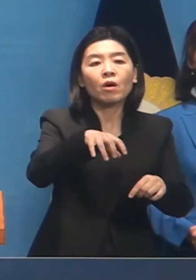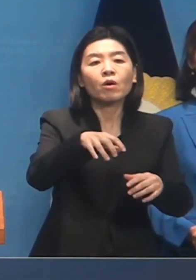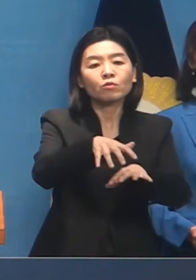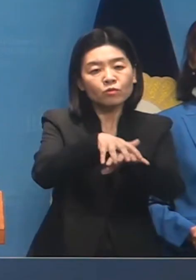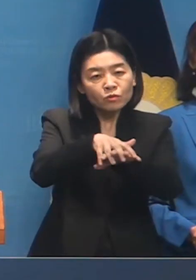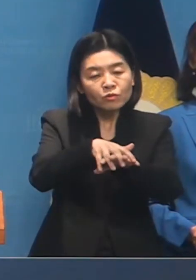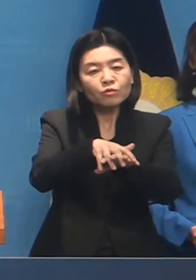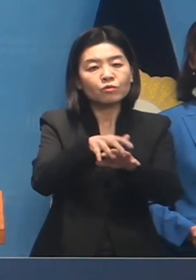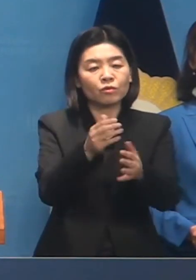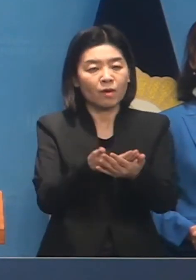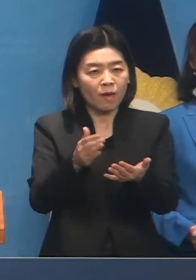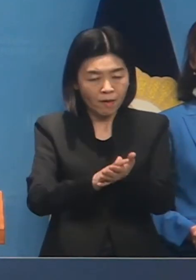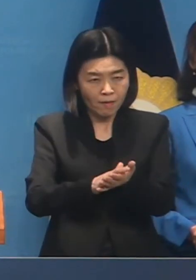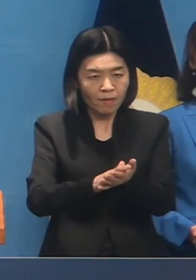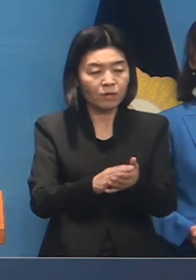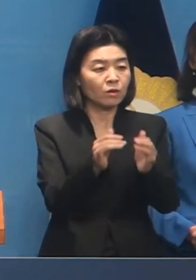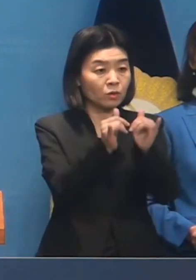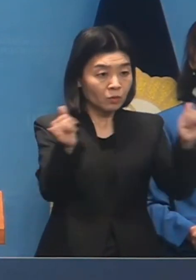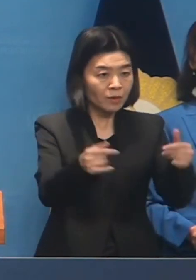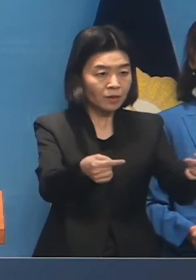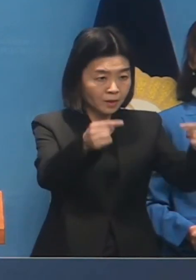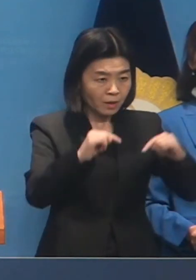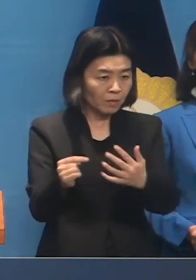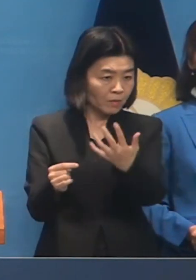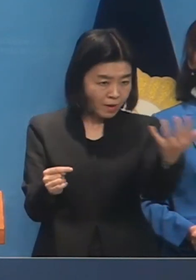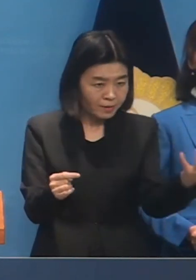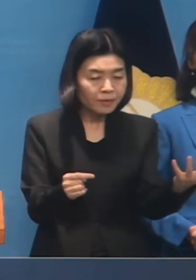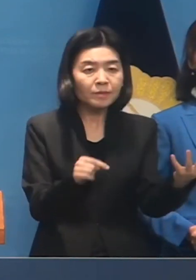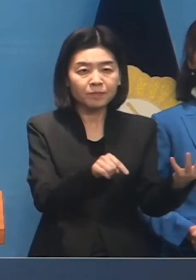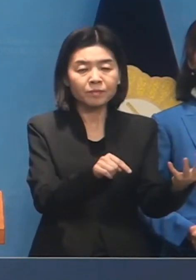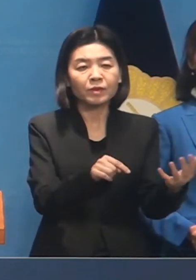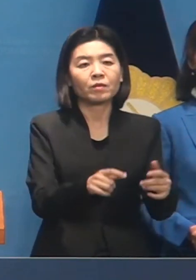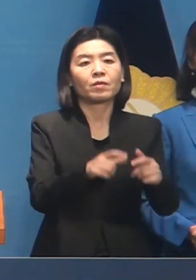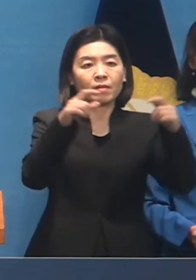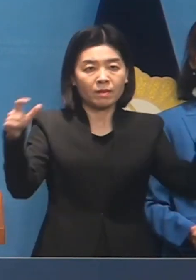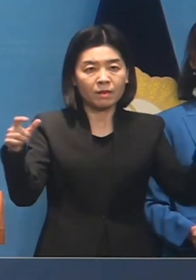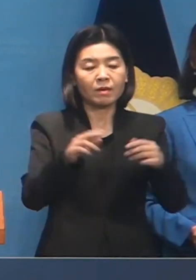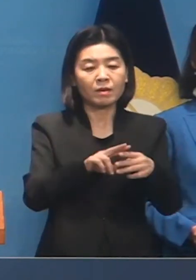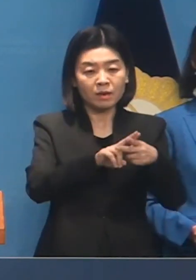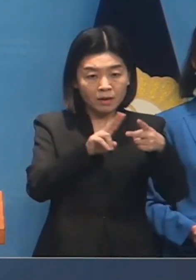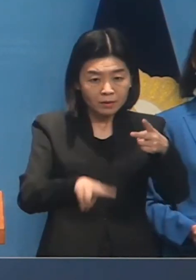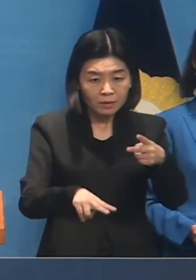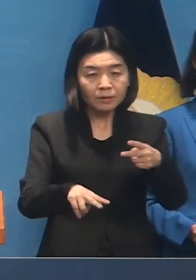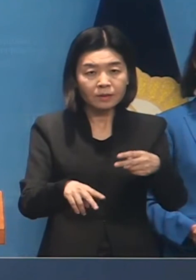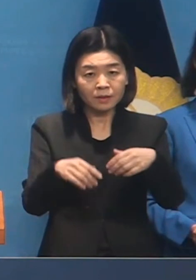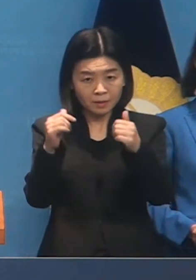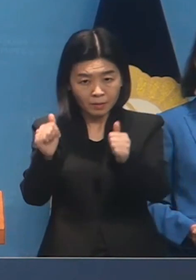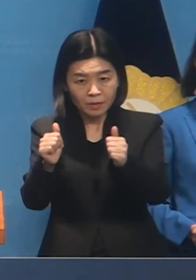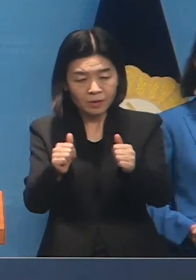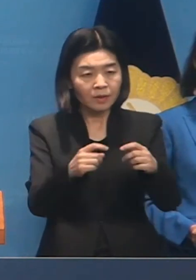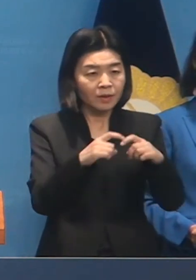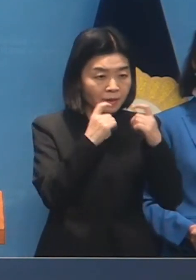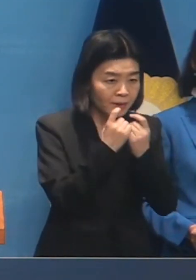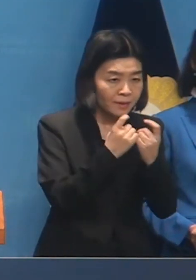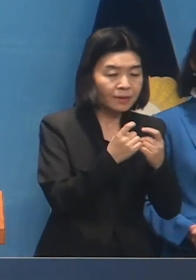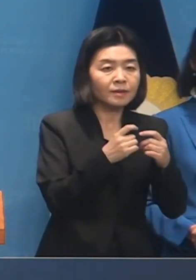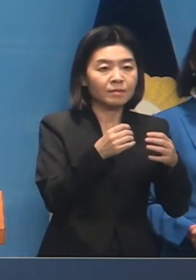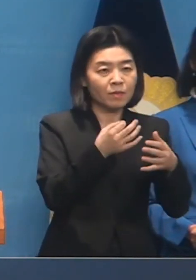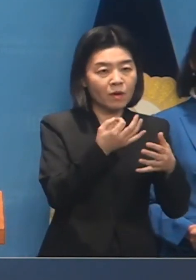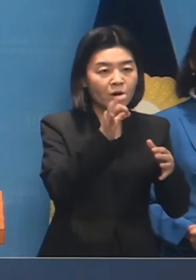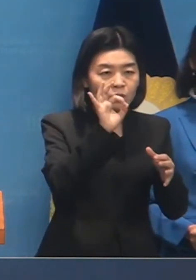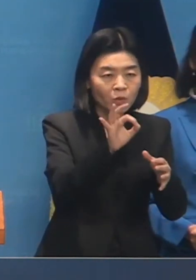국민참여재판 내신 제도를 확대하고 개혁하겠습니다. 형사사건뿐 아니라 민사사건까지 참여의 범위를